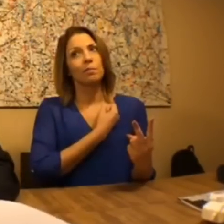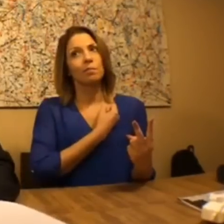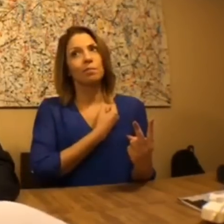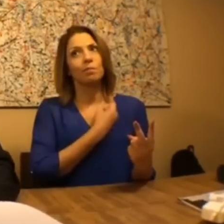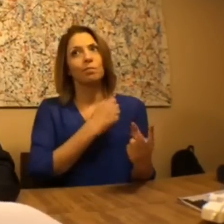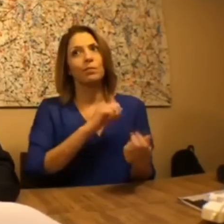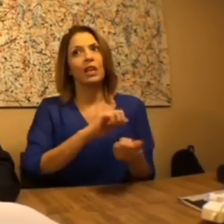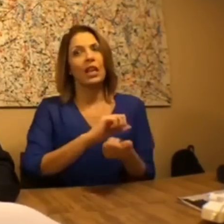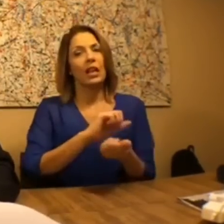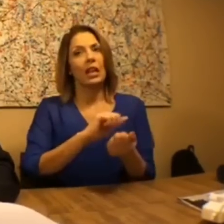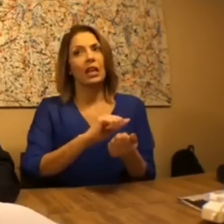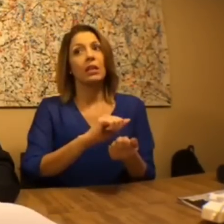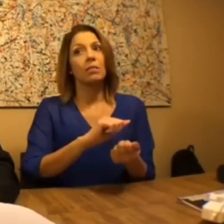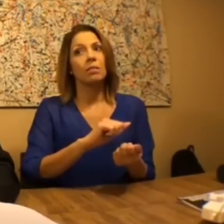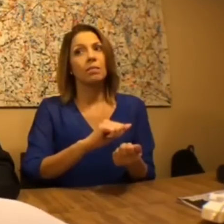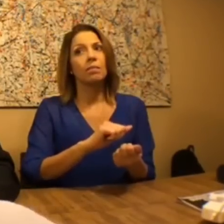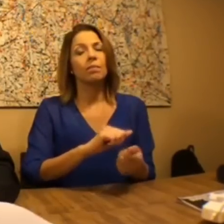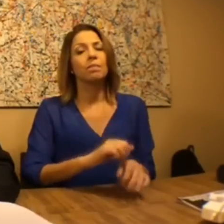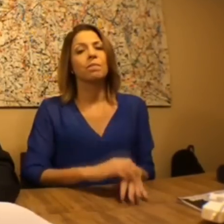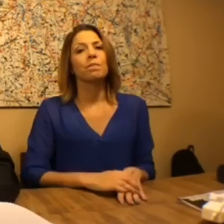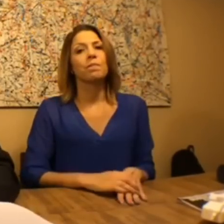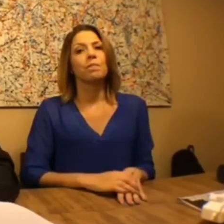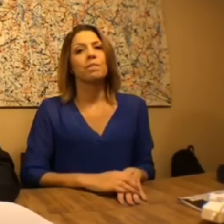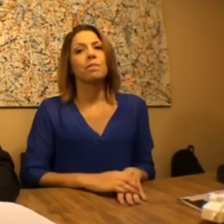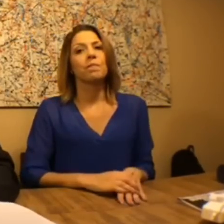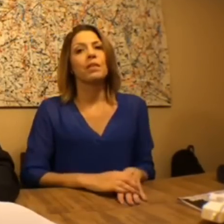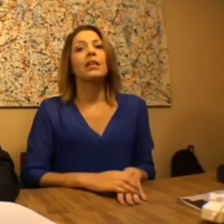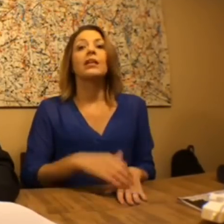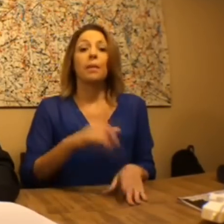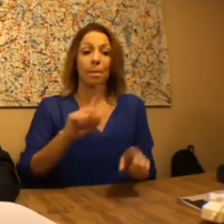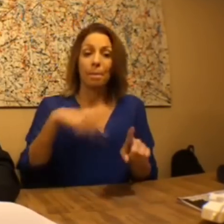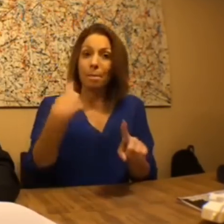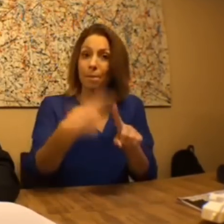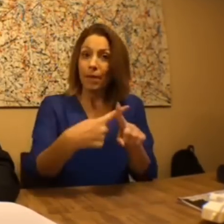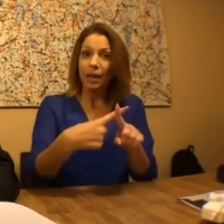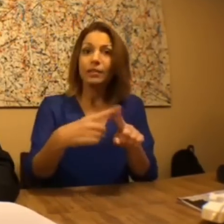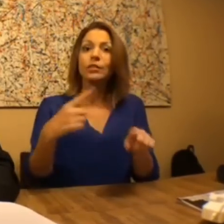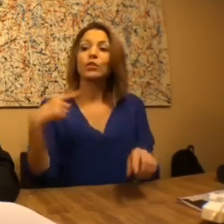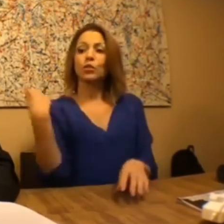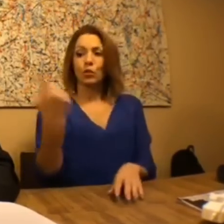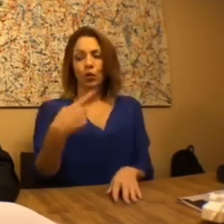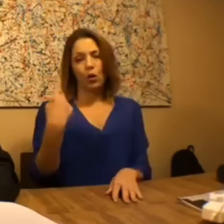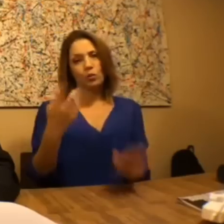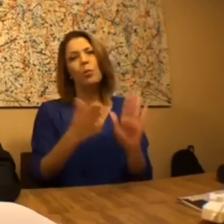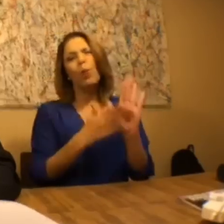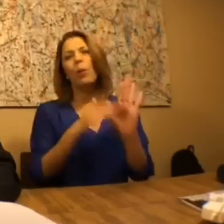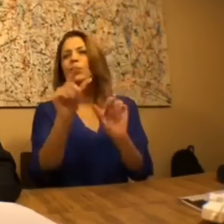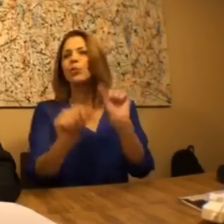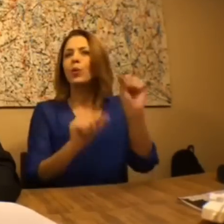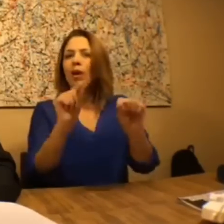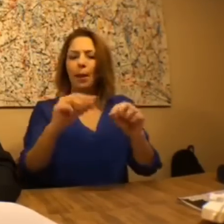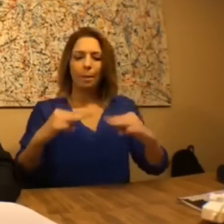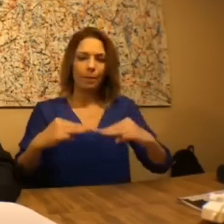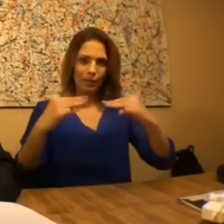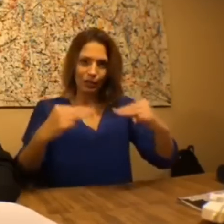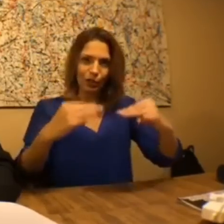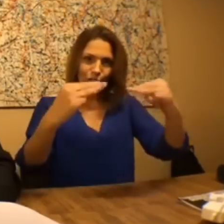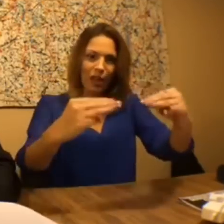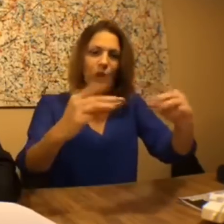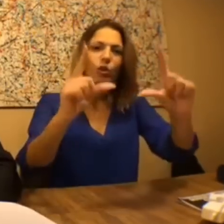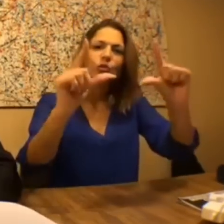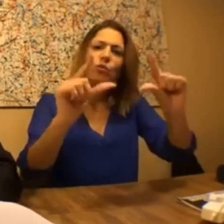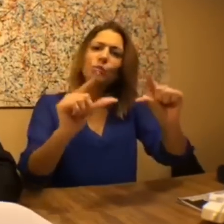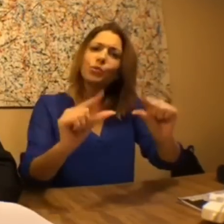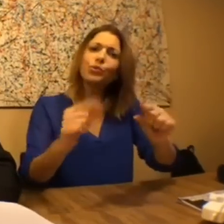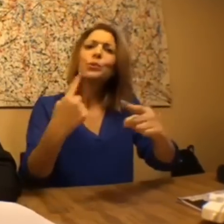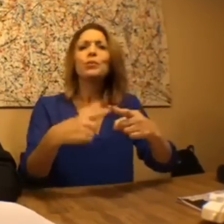A gente fala, nós falamos em reduzir o número de ministérios até para reduzir aqui a corrupção do nosso Brasil e